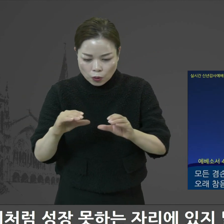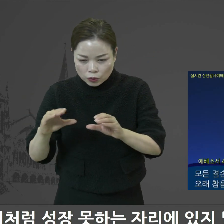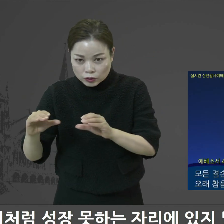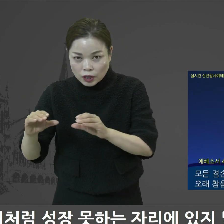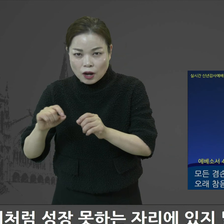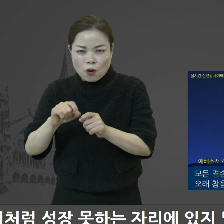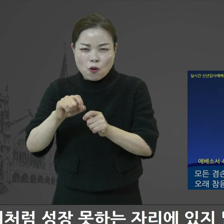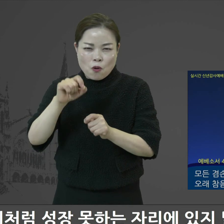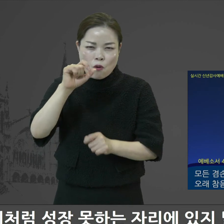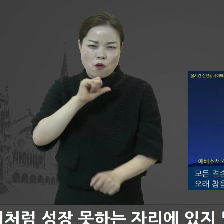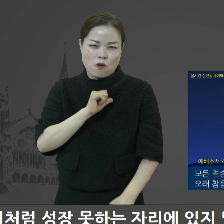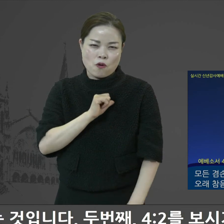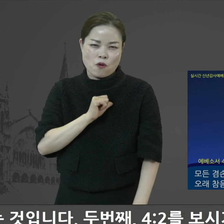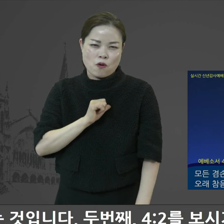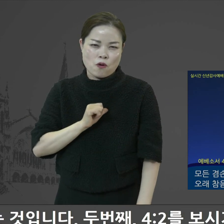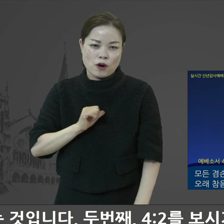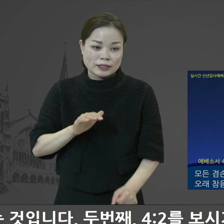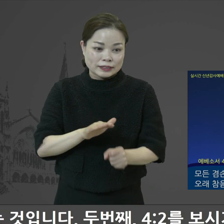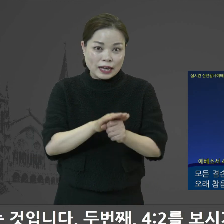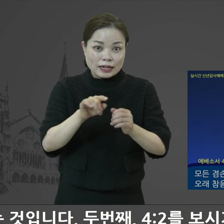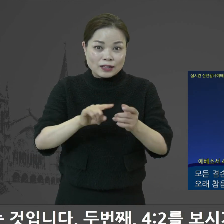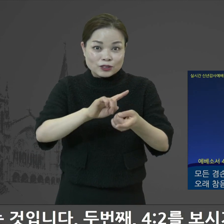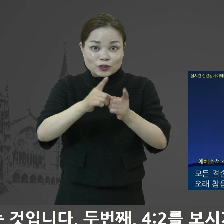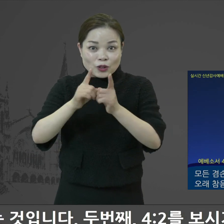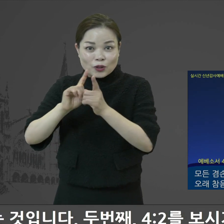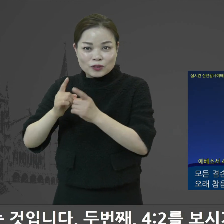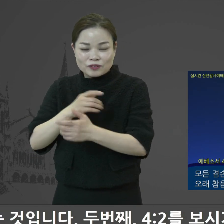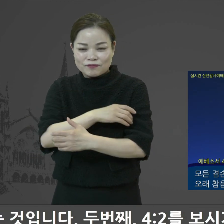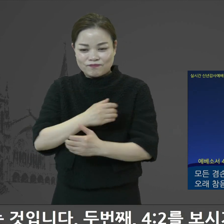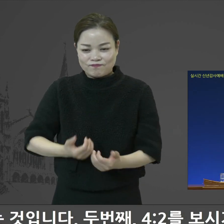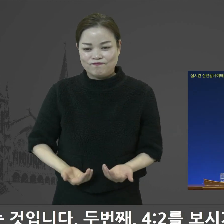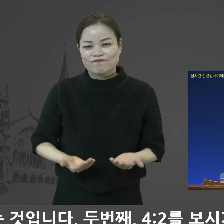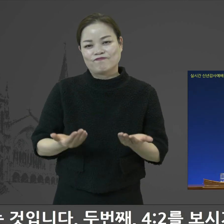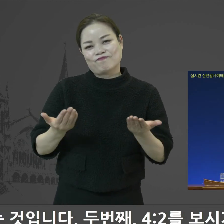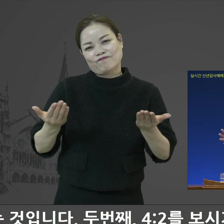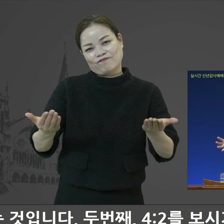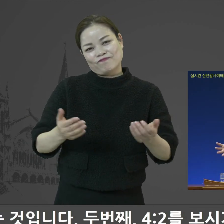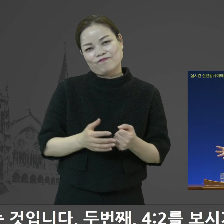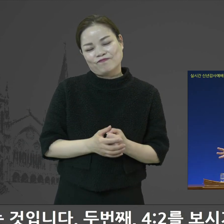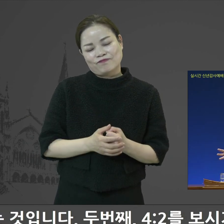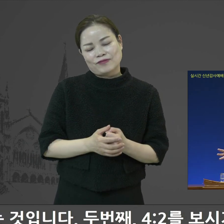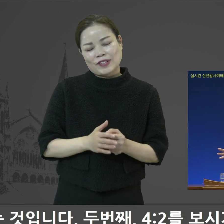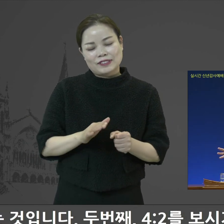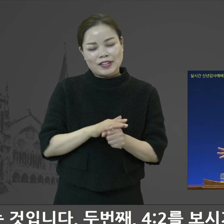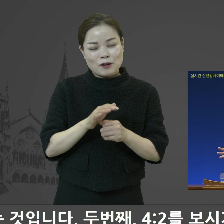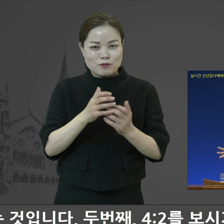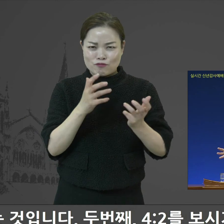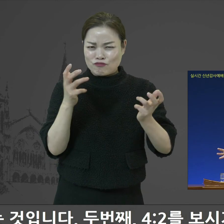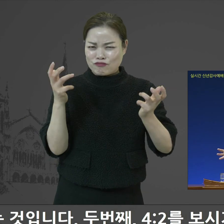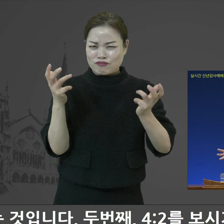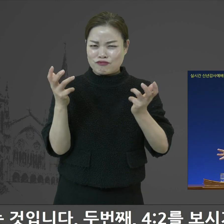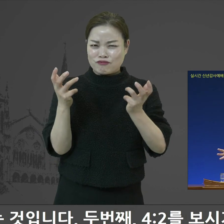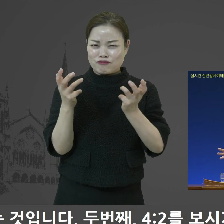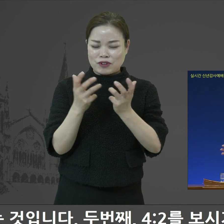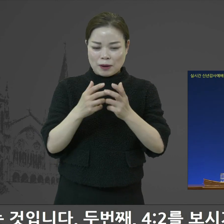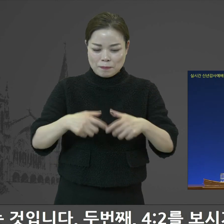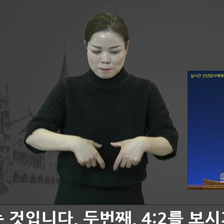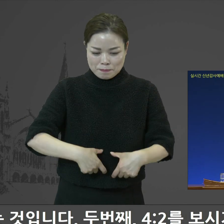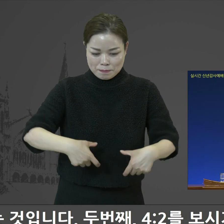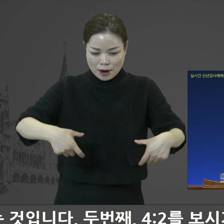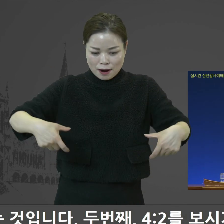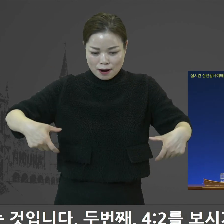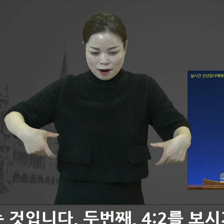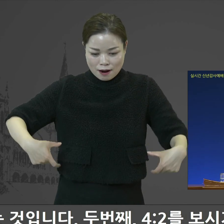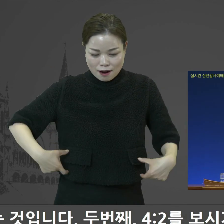하고 오래 참음으로 사랑 가운데 서로 용납하고. 사랑이 있으면 풍성해져요. 넓어집니다.